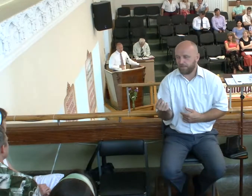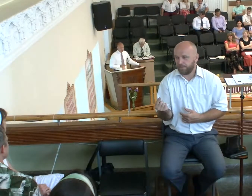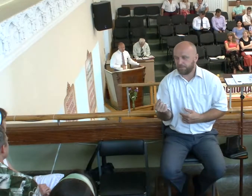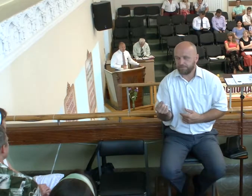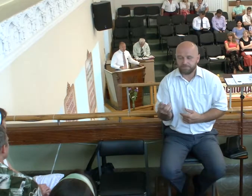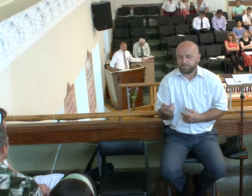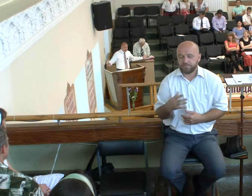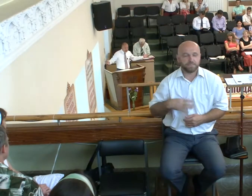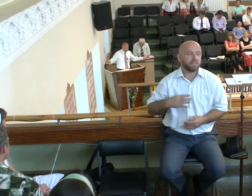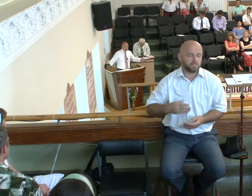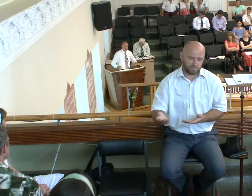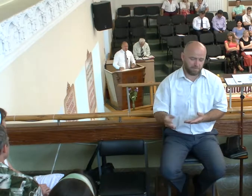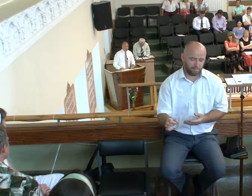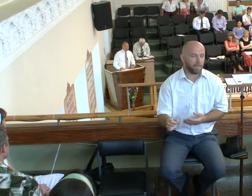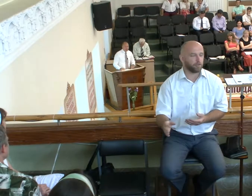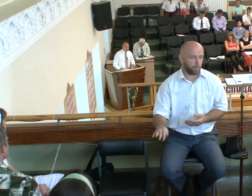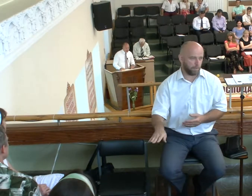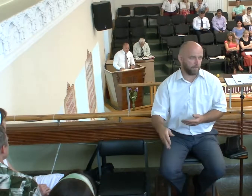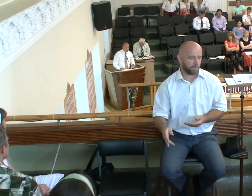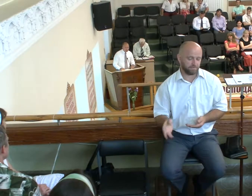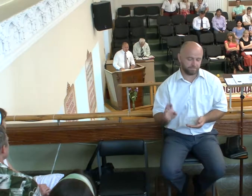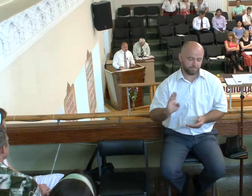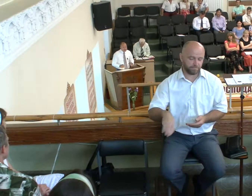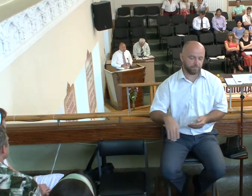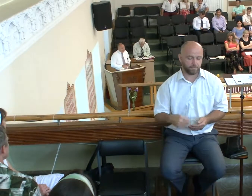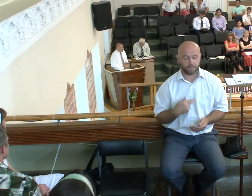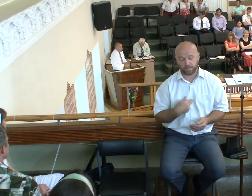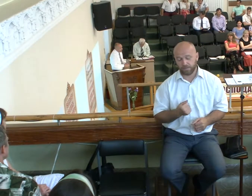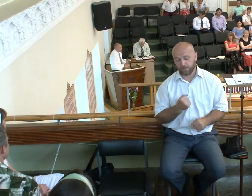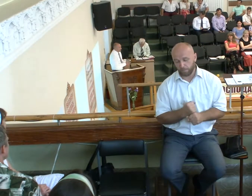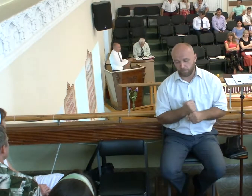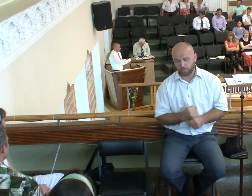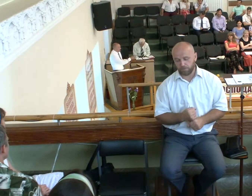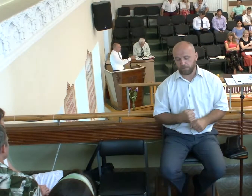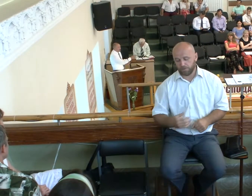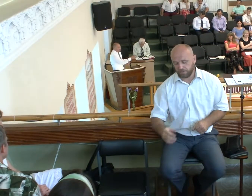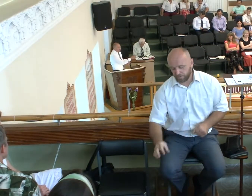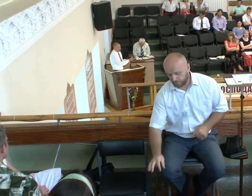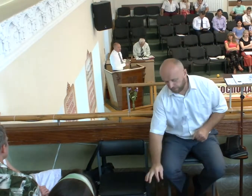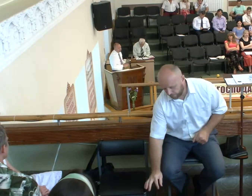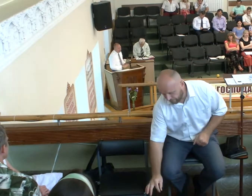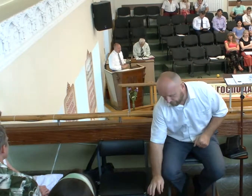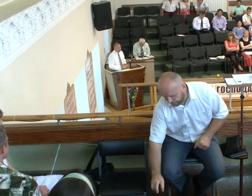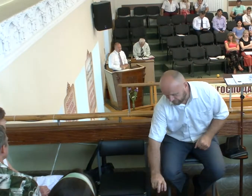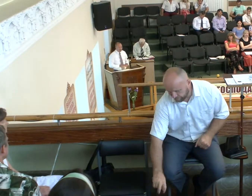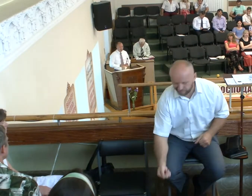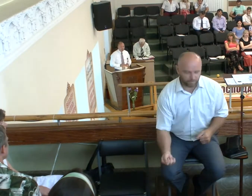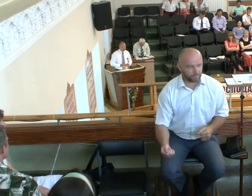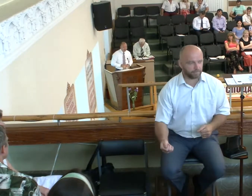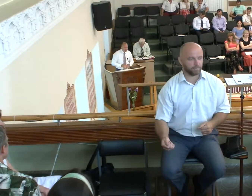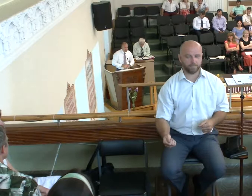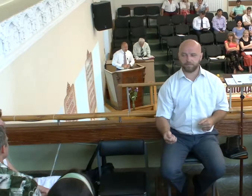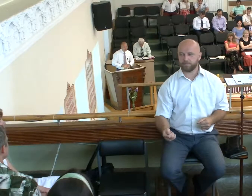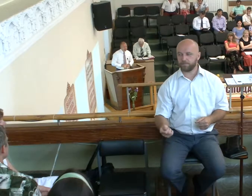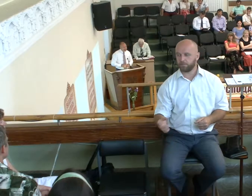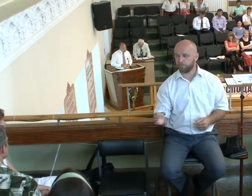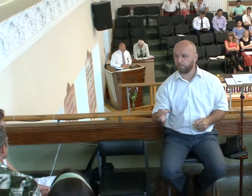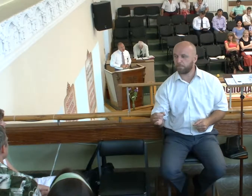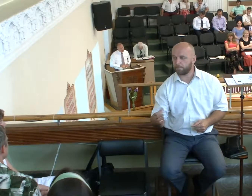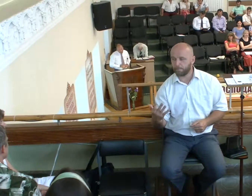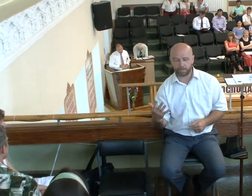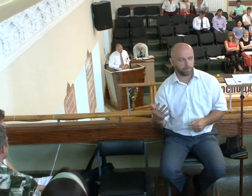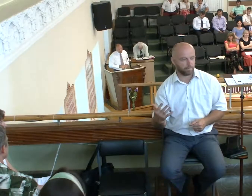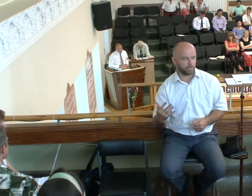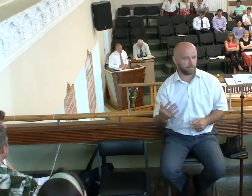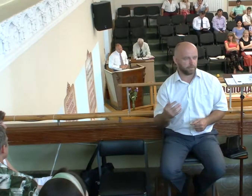спиной. Да, друзья мои, мы тяжело работаем. И наклоняться, и отковыривать эту монету от пола не так